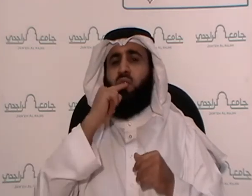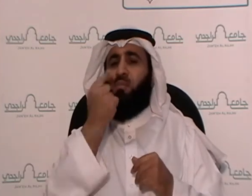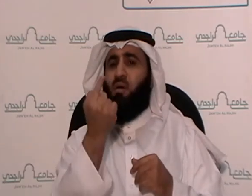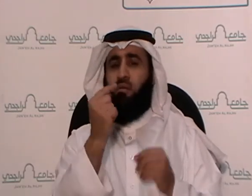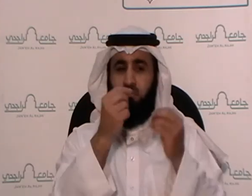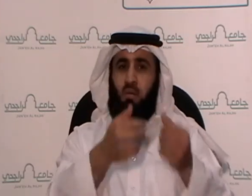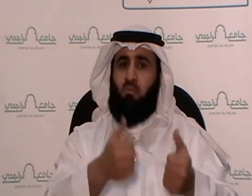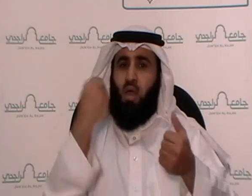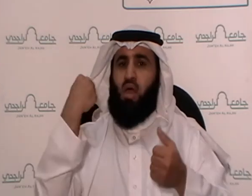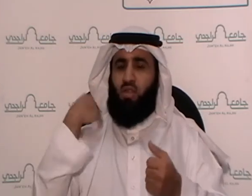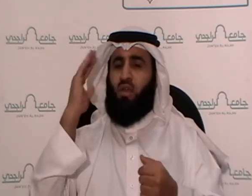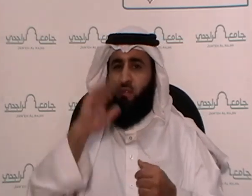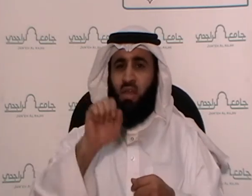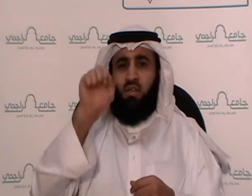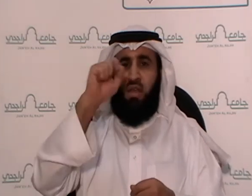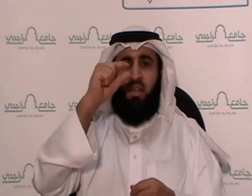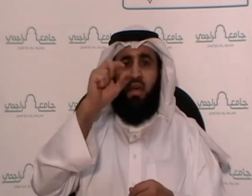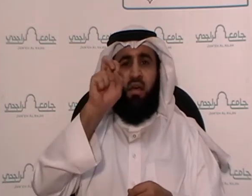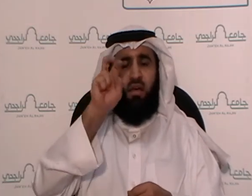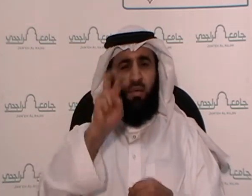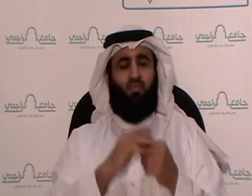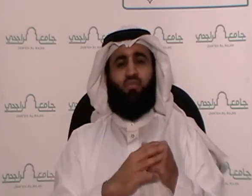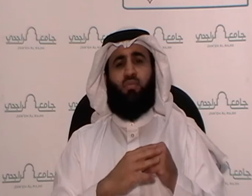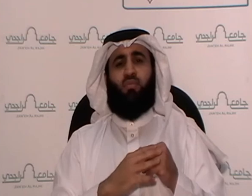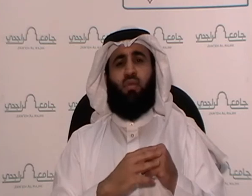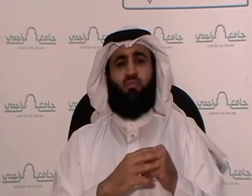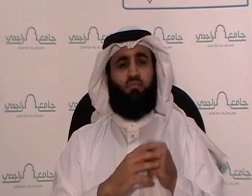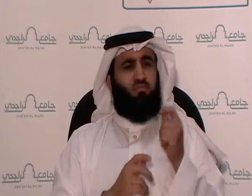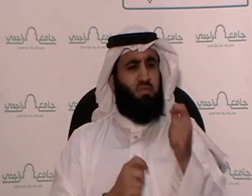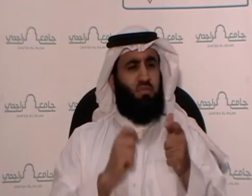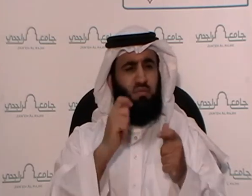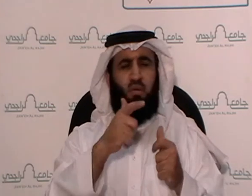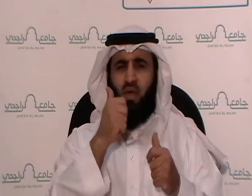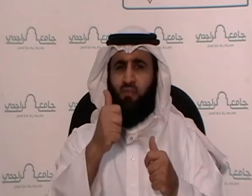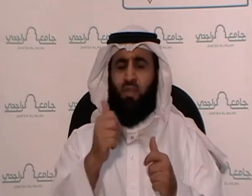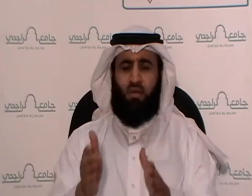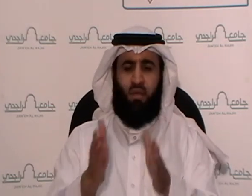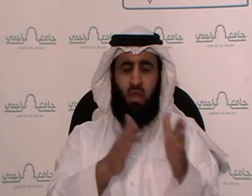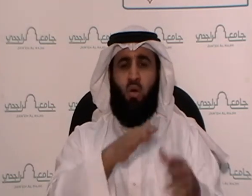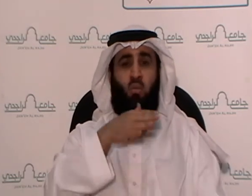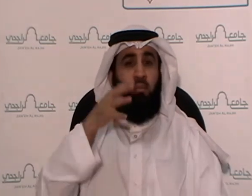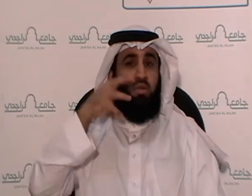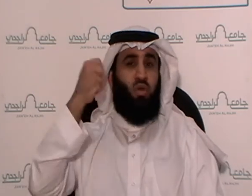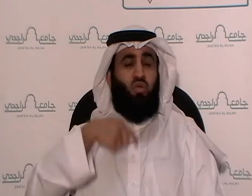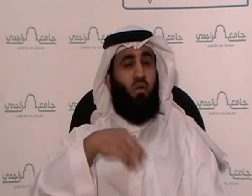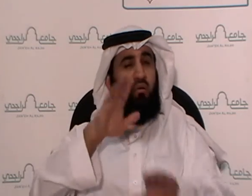لأن النبي صلى الله عليه وسلم عندما حذرنا من النار